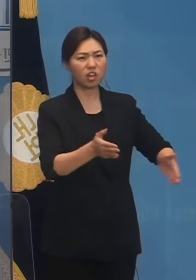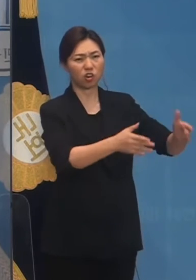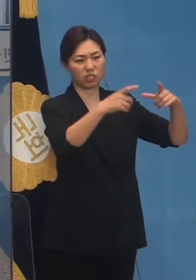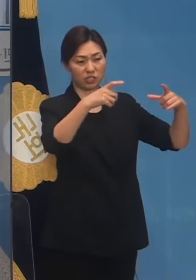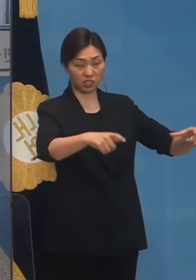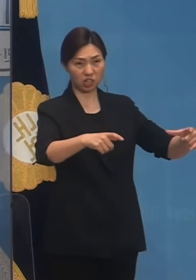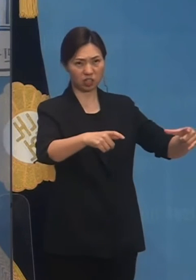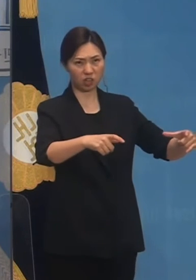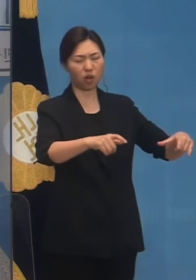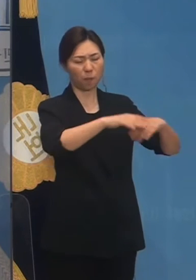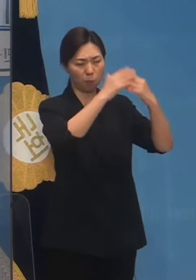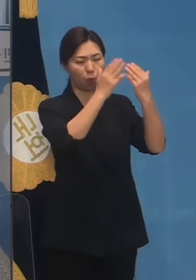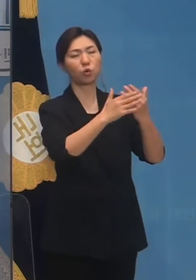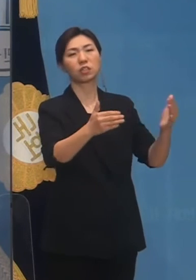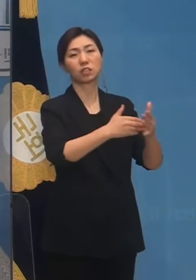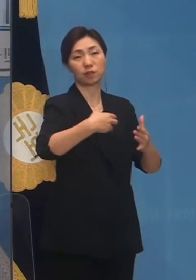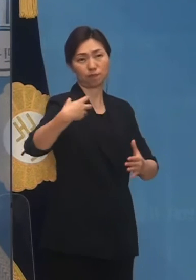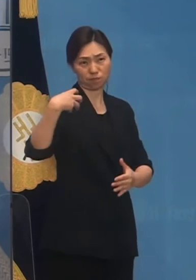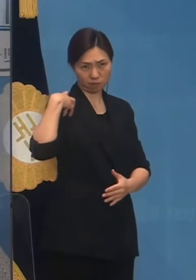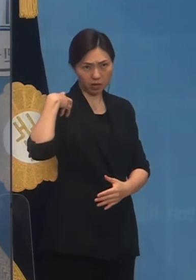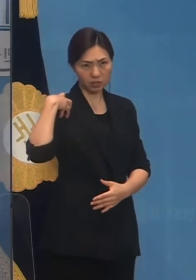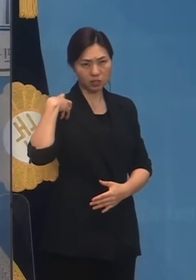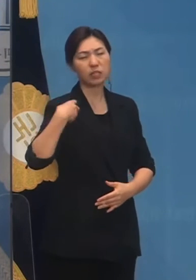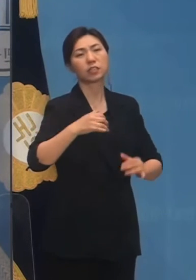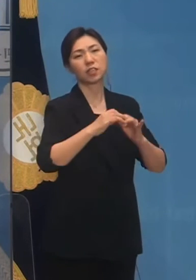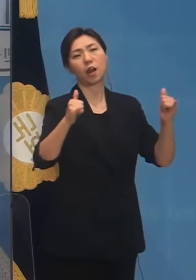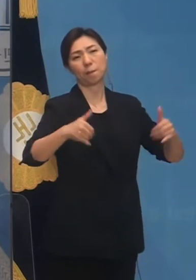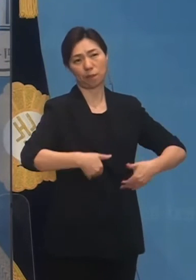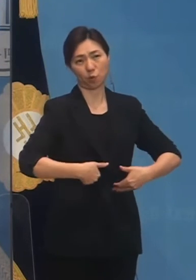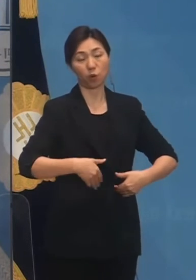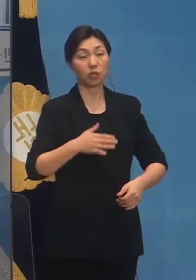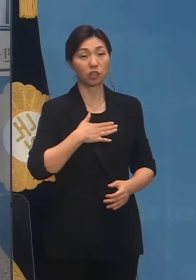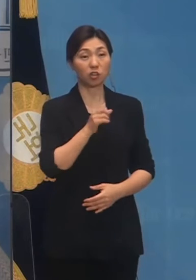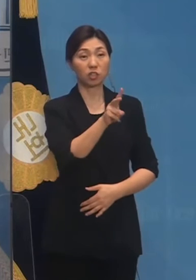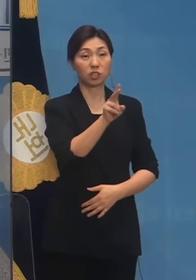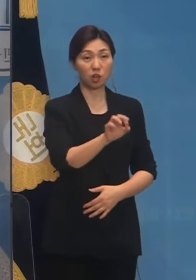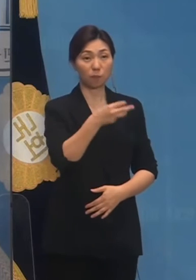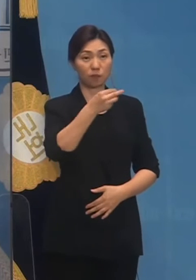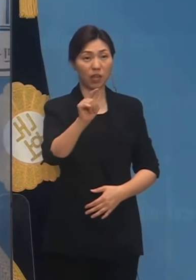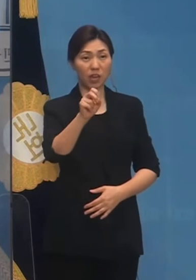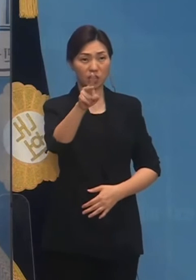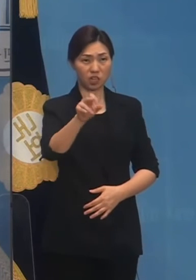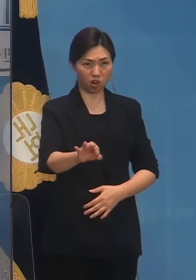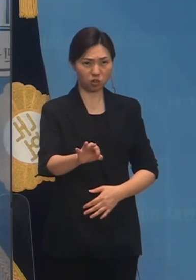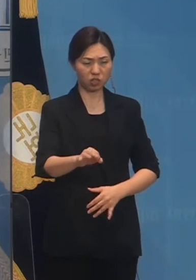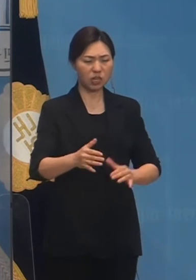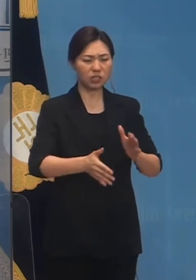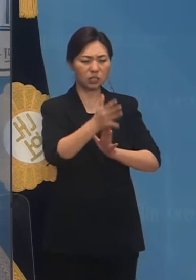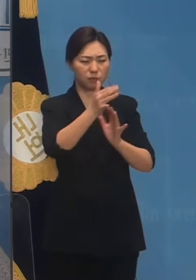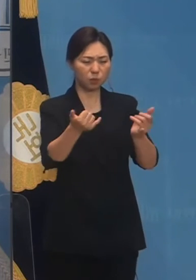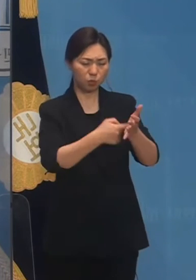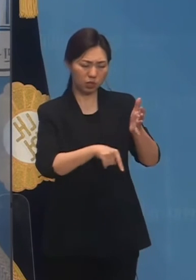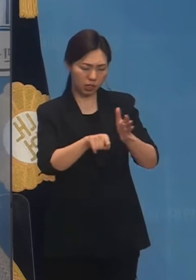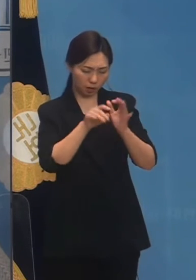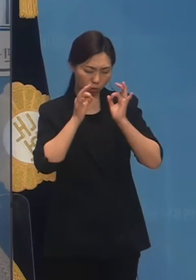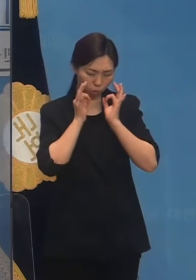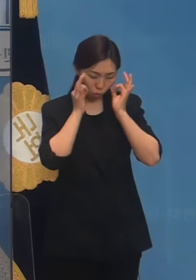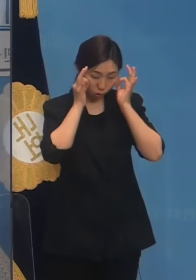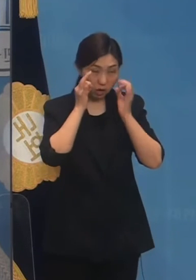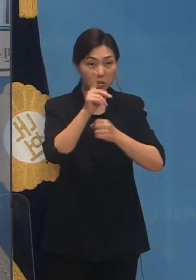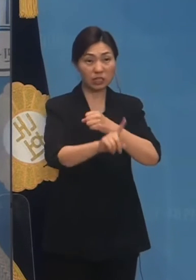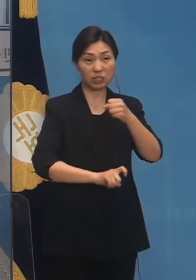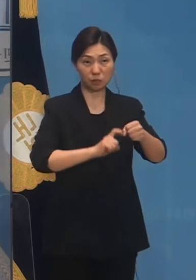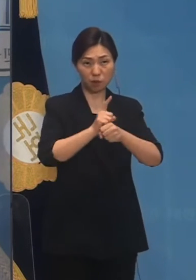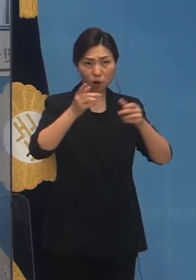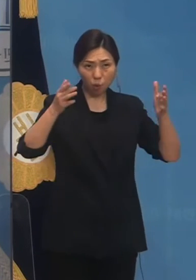도지사가 필요합니다. 저 연평이 걸어온 길은 온전히 시민을 향한 길이었습니다. 12년간 전국 최대의